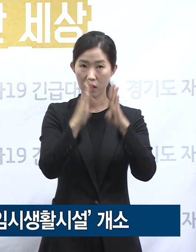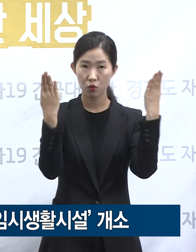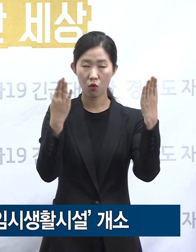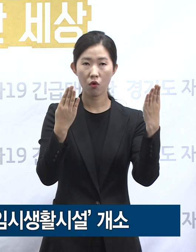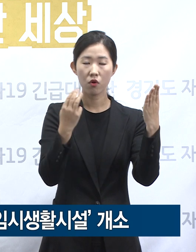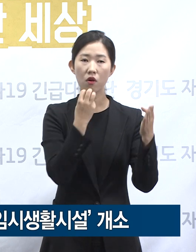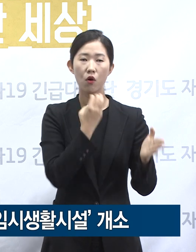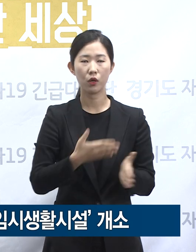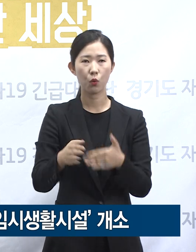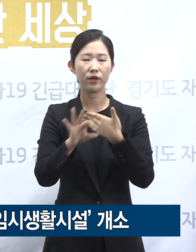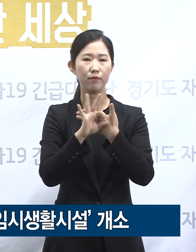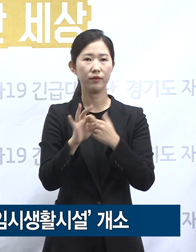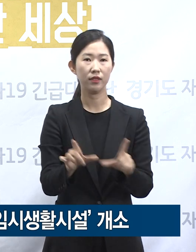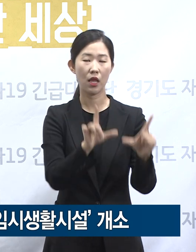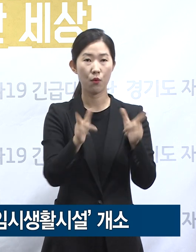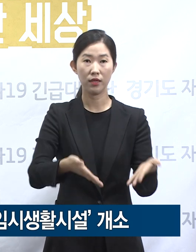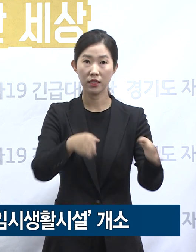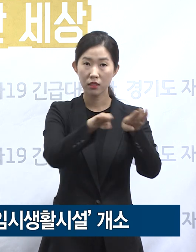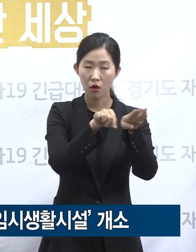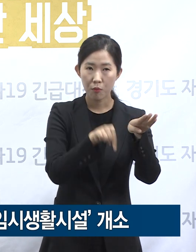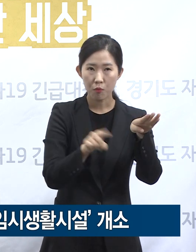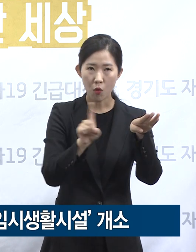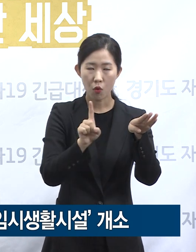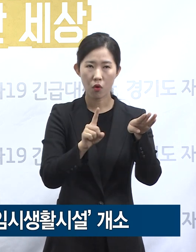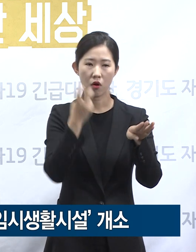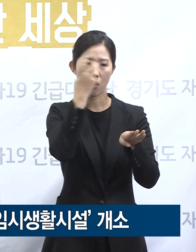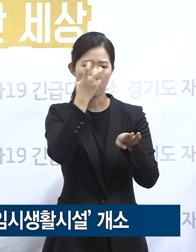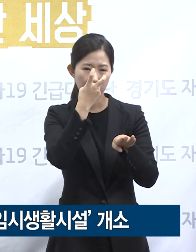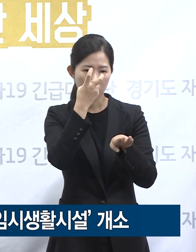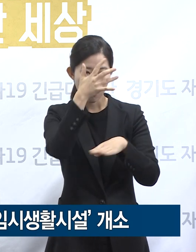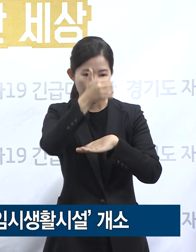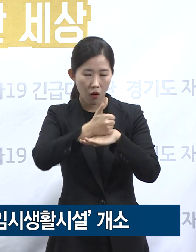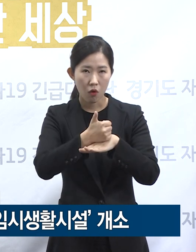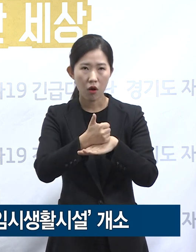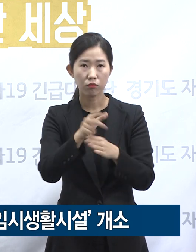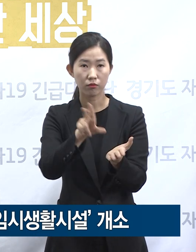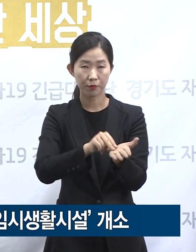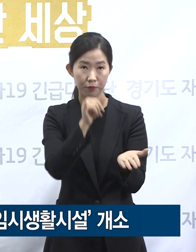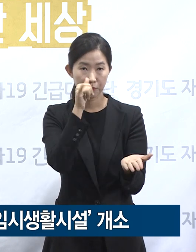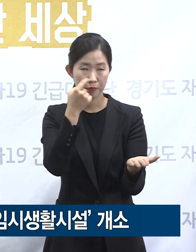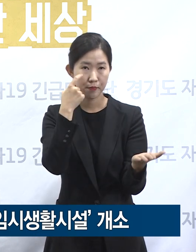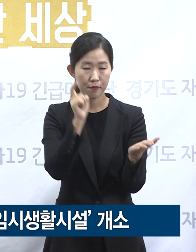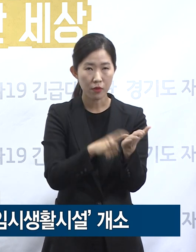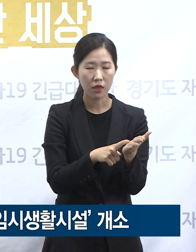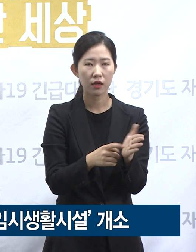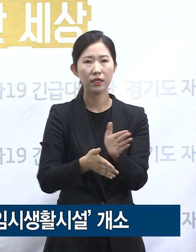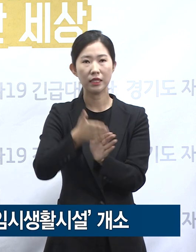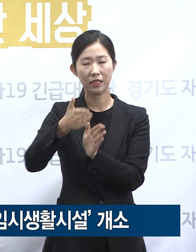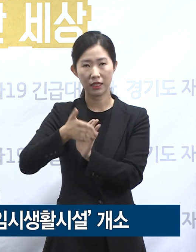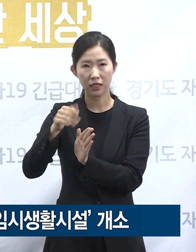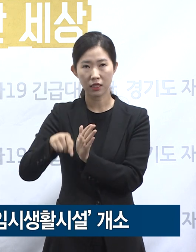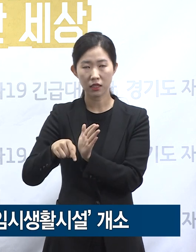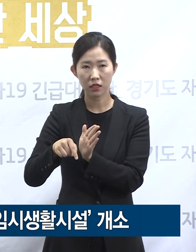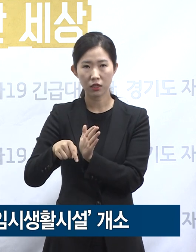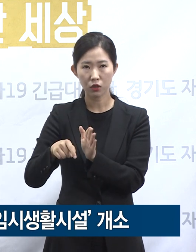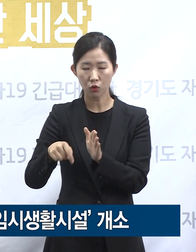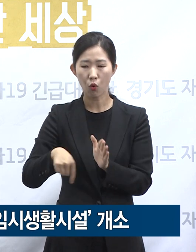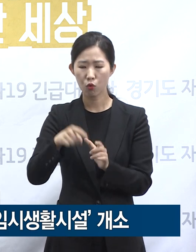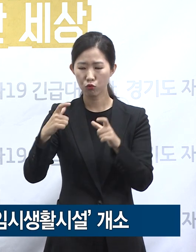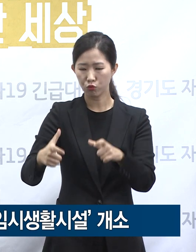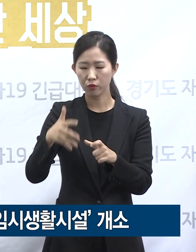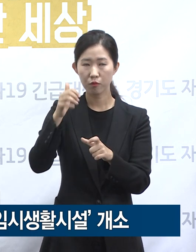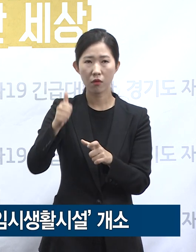경기도 임시생활시설에는 검체 채취 결과 음성인자 중 시군 임시생활시설 수용 인원을